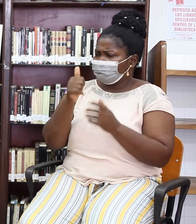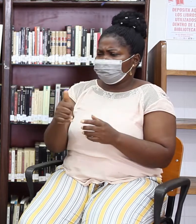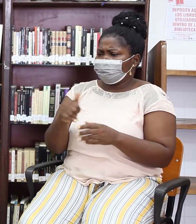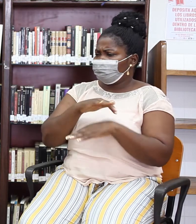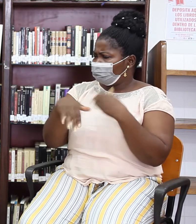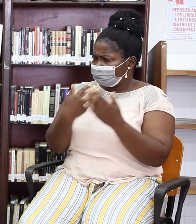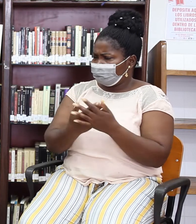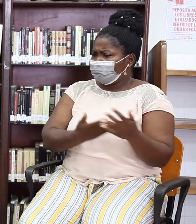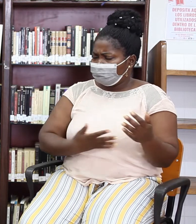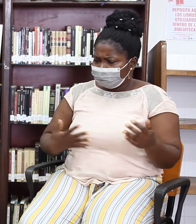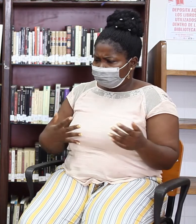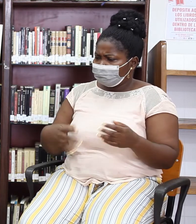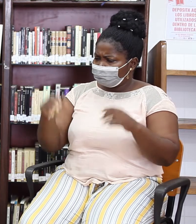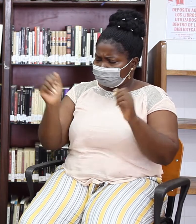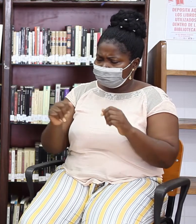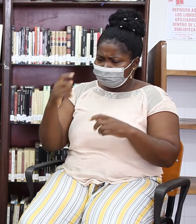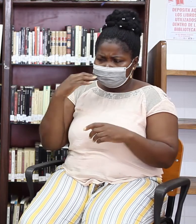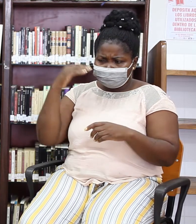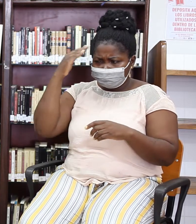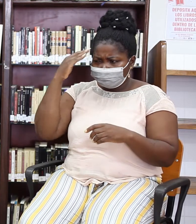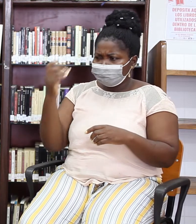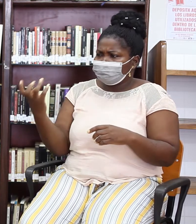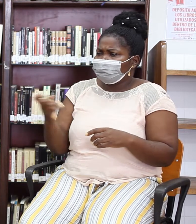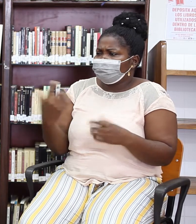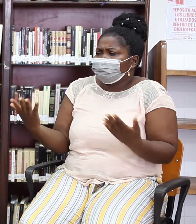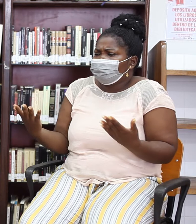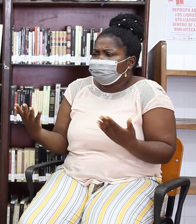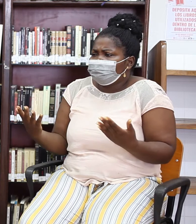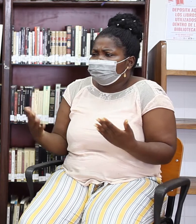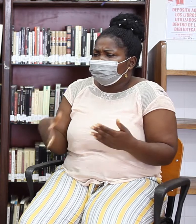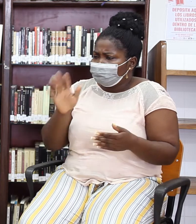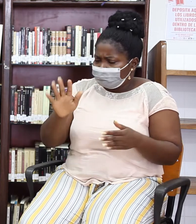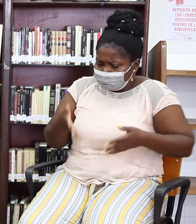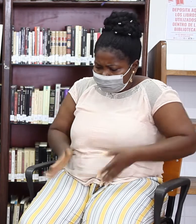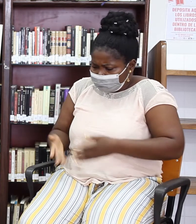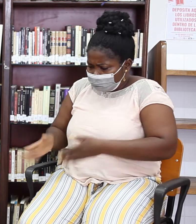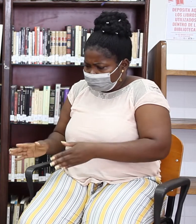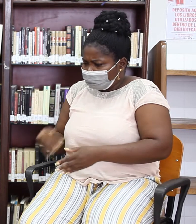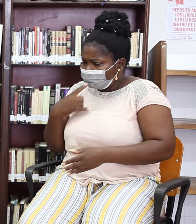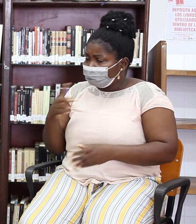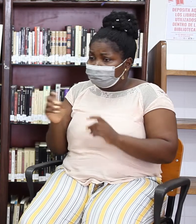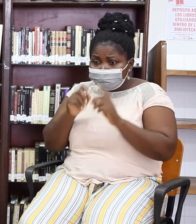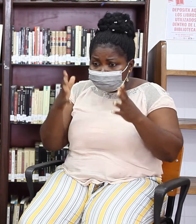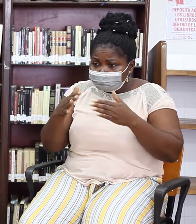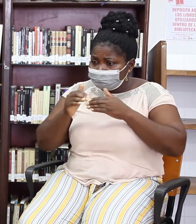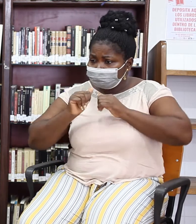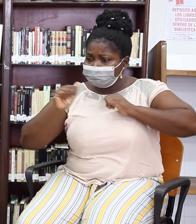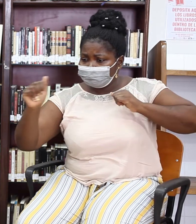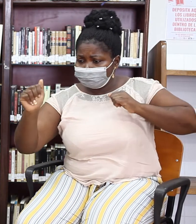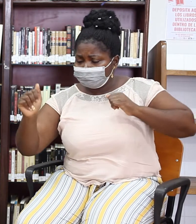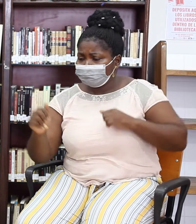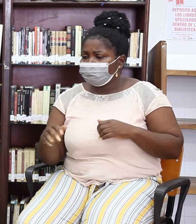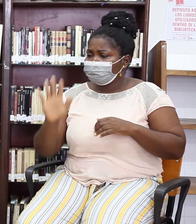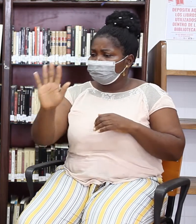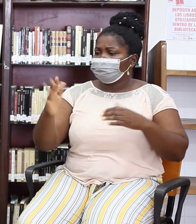sus esposas sacudían la cabeza, apenas, y sus hijos se mantenían a prudente distancia.